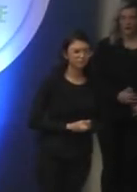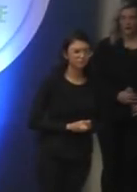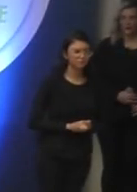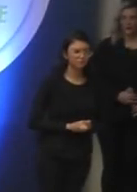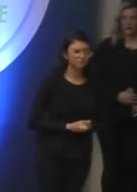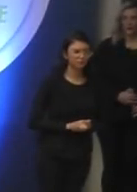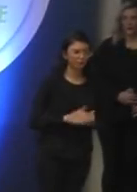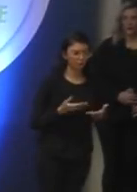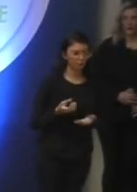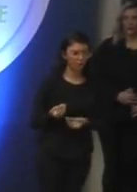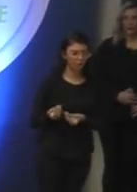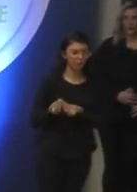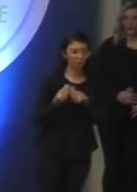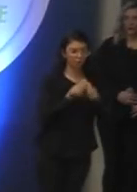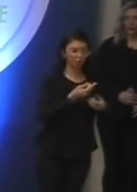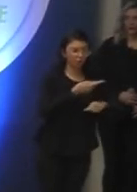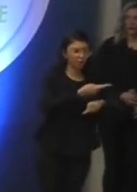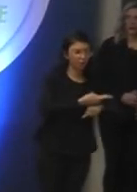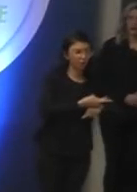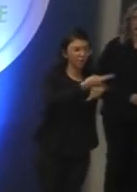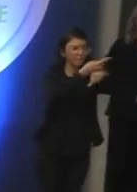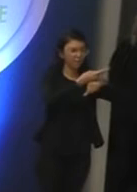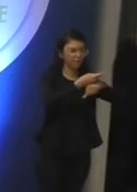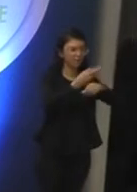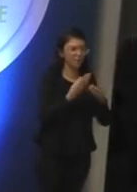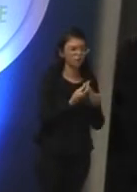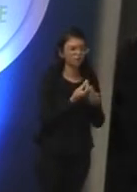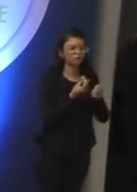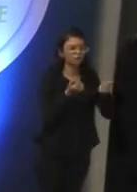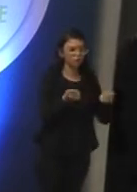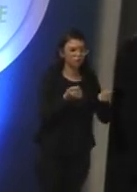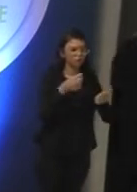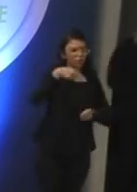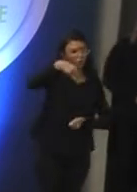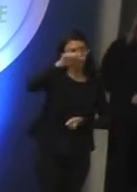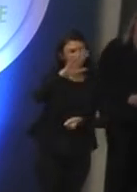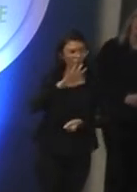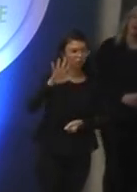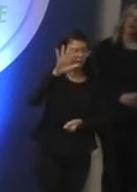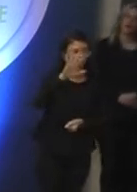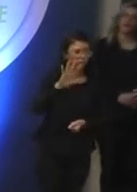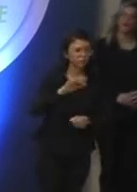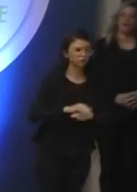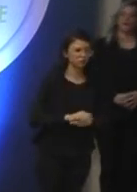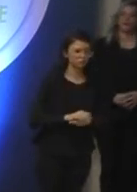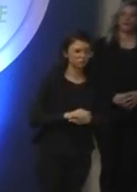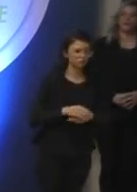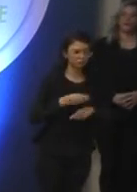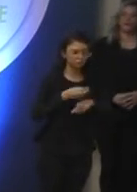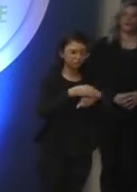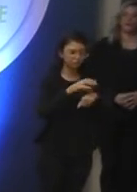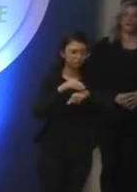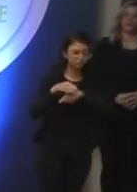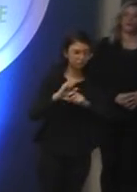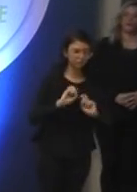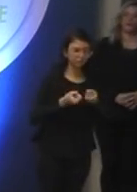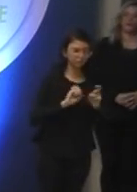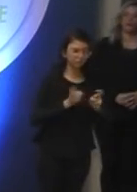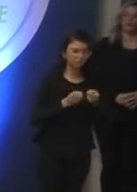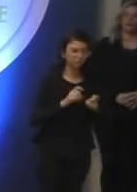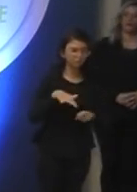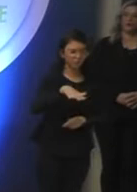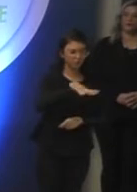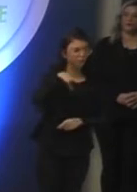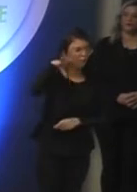E para a entrega do Prêmio Anel de Qualidade Região Nordeste, convidamos o Superintendente de Mediação Administrativa, Ouvidoria Setorial